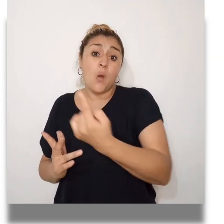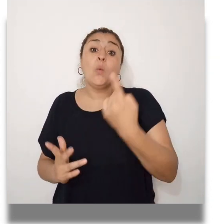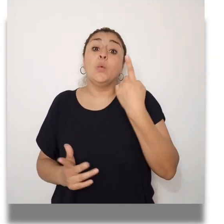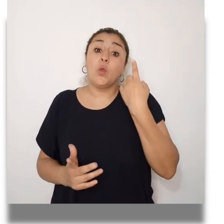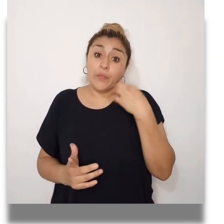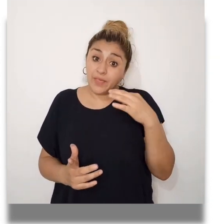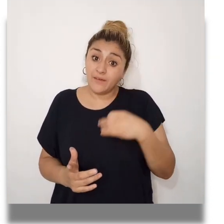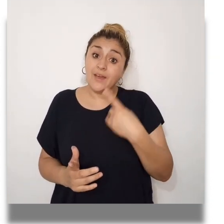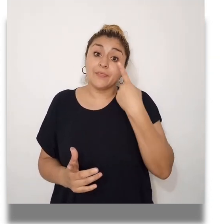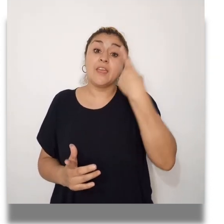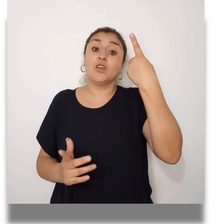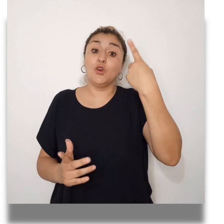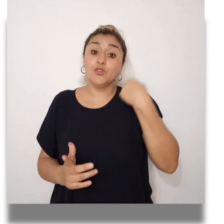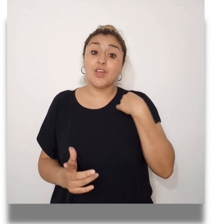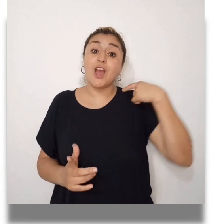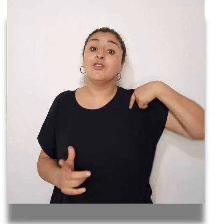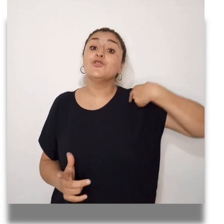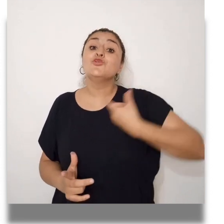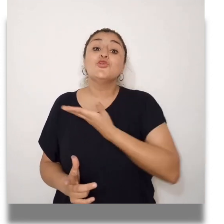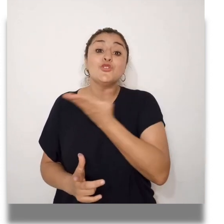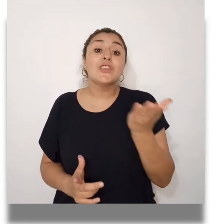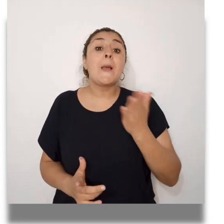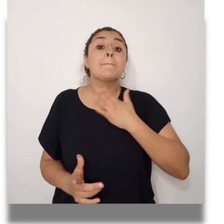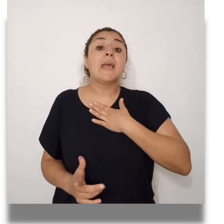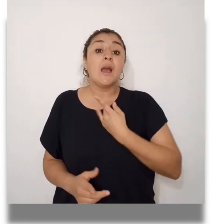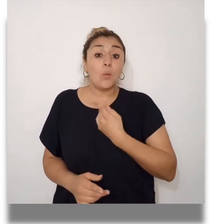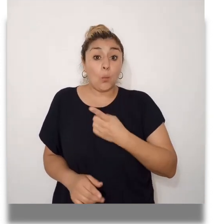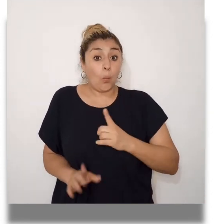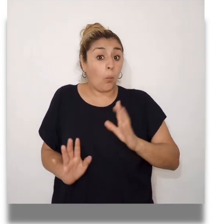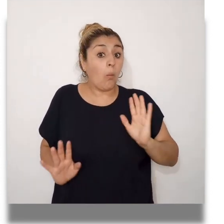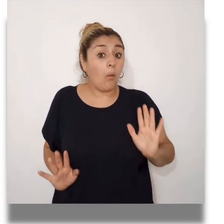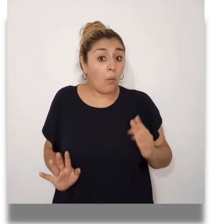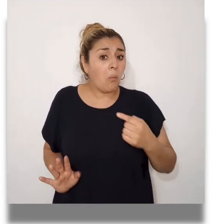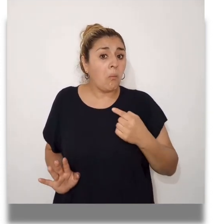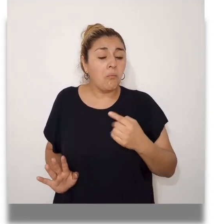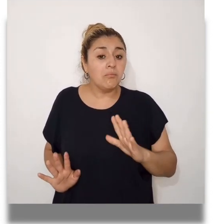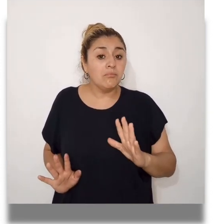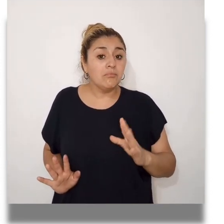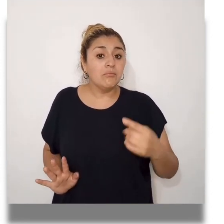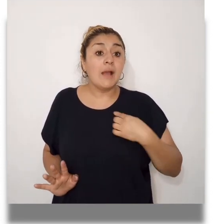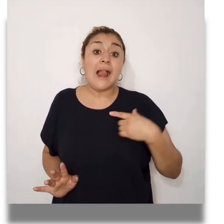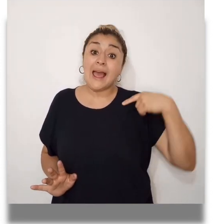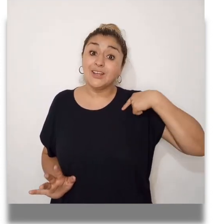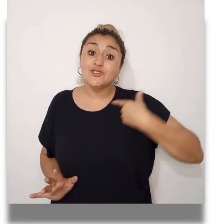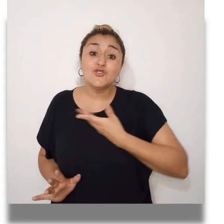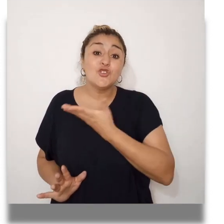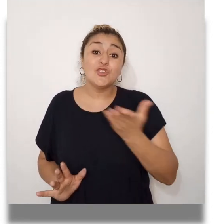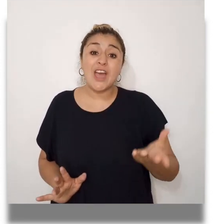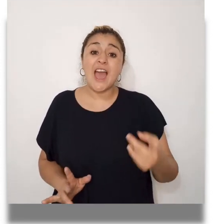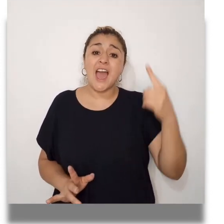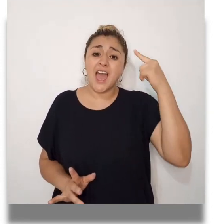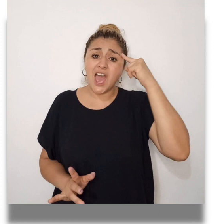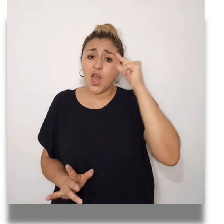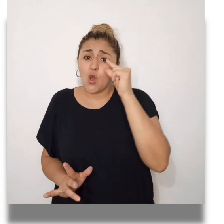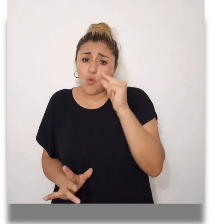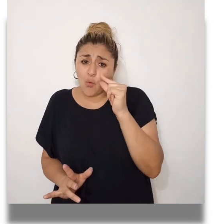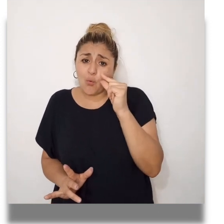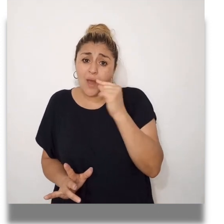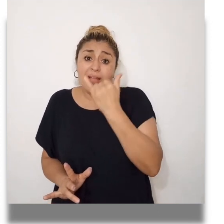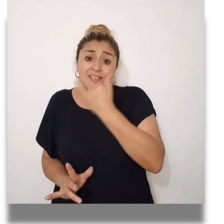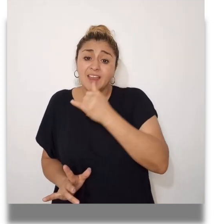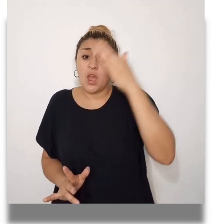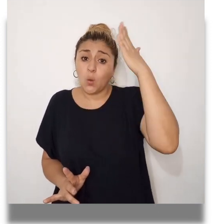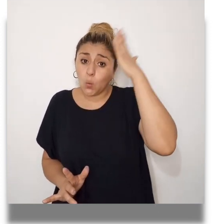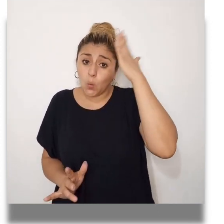pertenece. La société ignorante a sa culture. La sociedad ignorante tiene su cultura, ses habitudes,